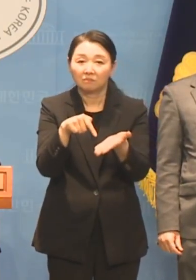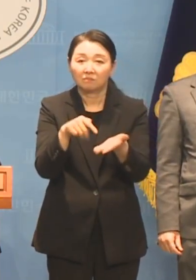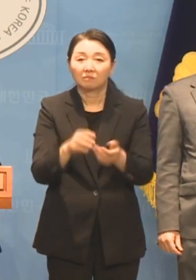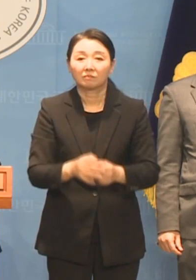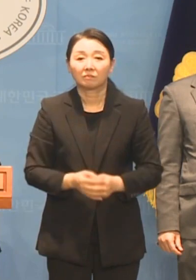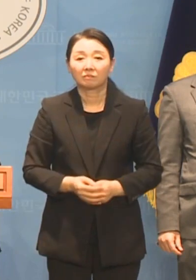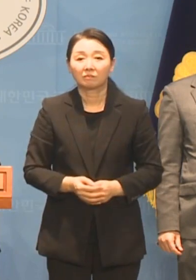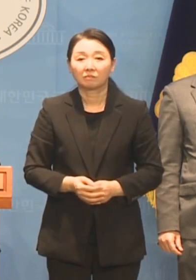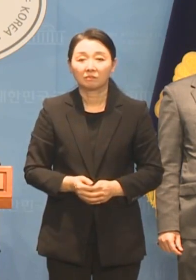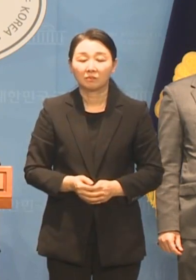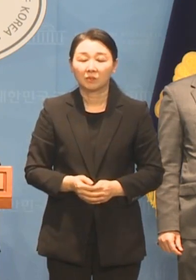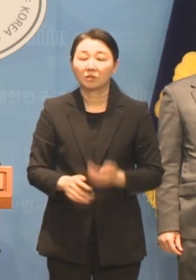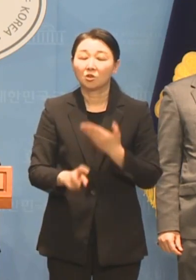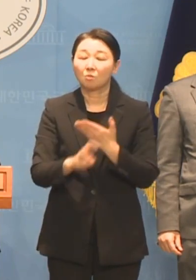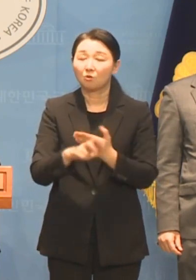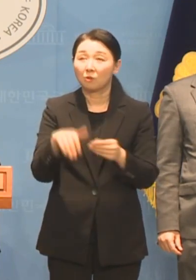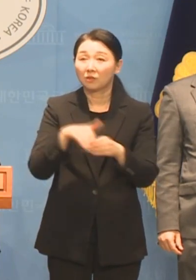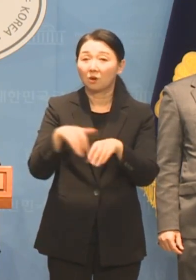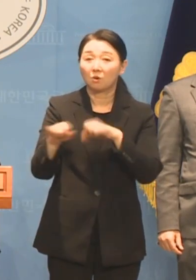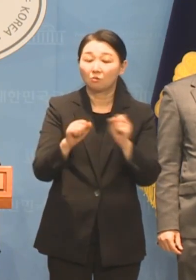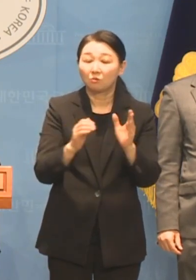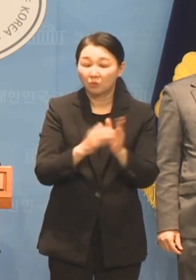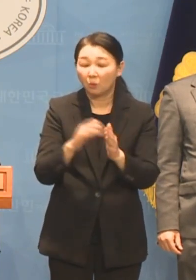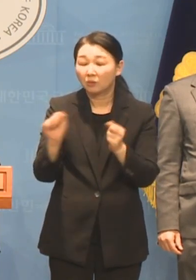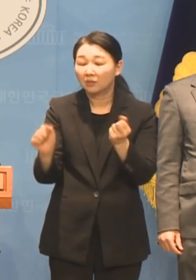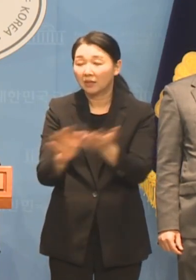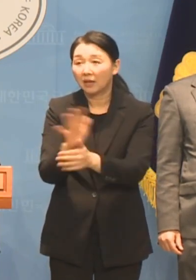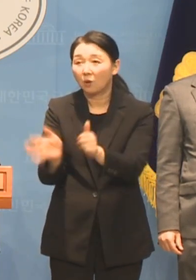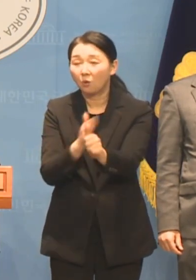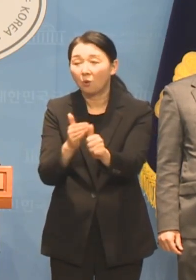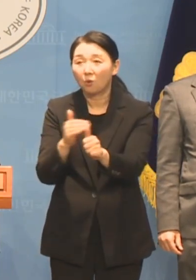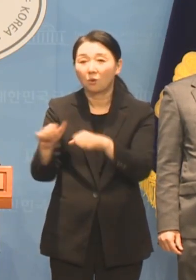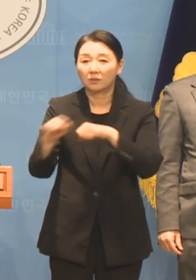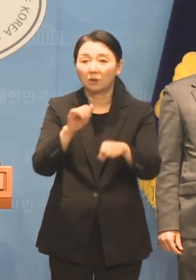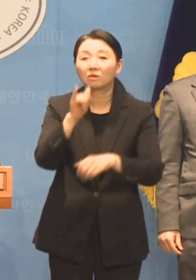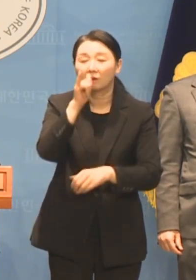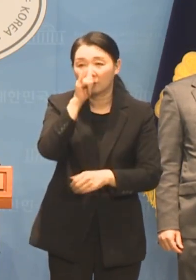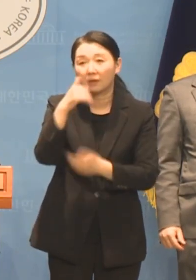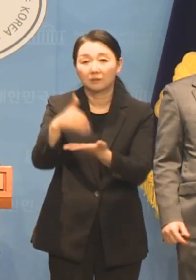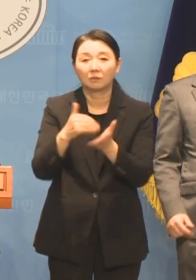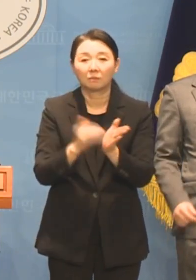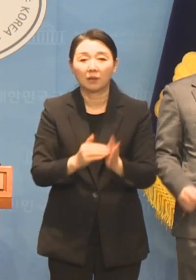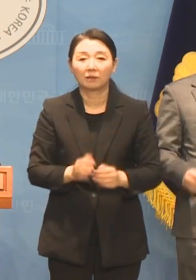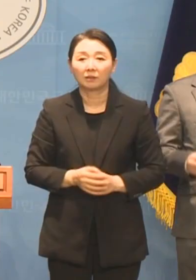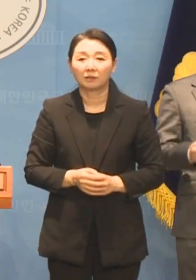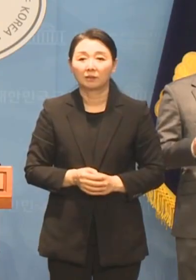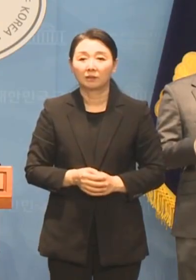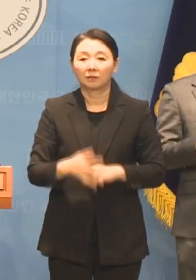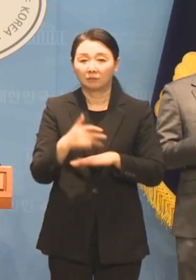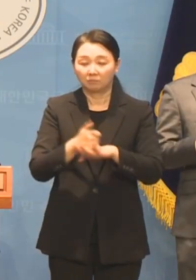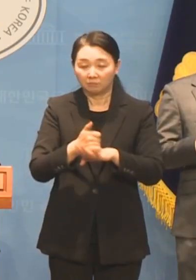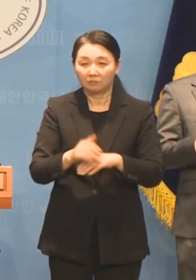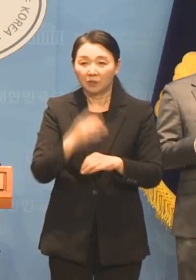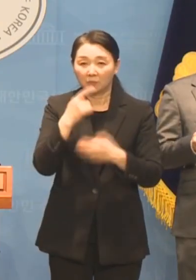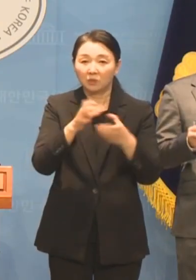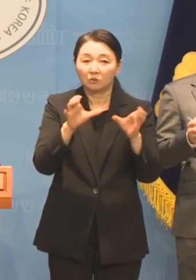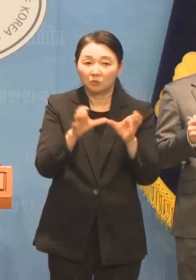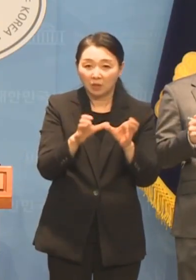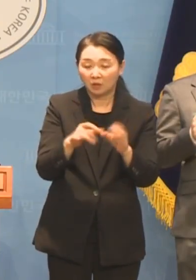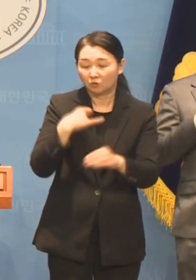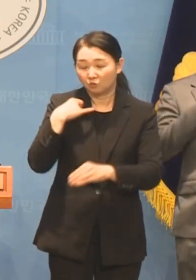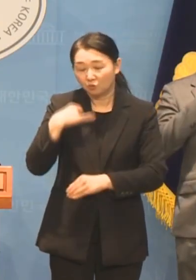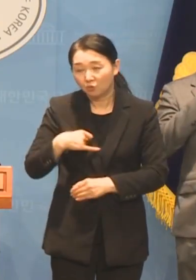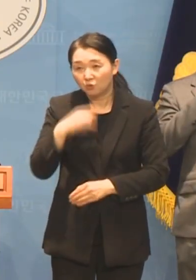단체방에서는 불법 선거운동과 내란 옹호 성격의 선동이 지속되고 있다는 제보가 있었습니다. 마지막으로 민주당을